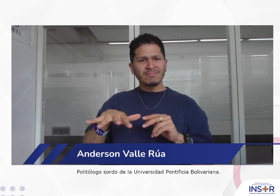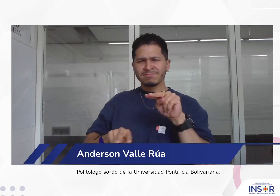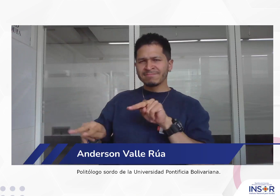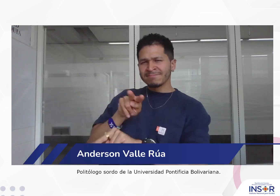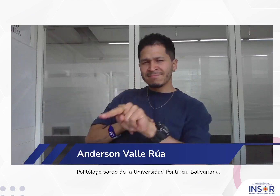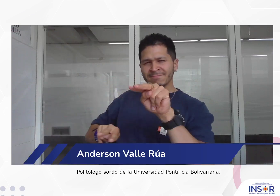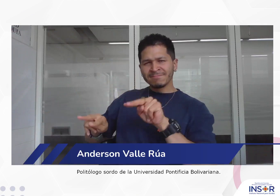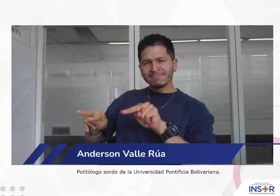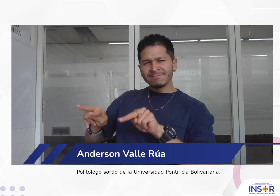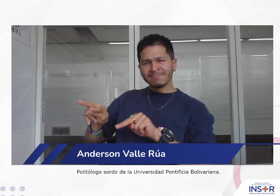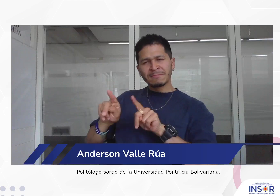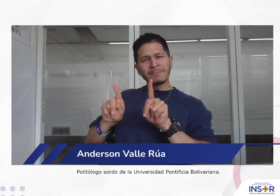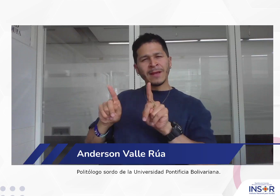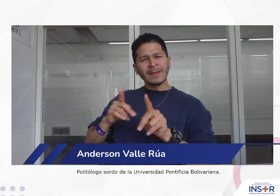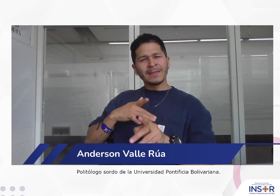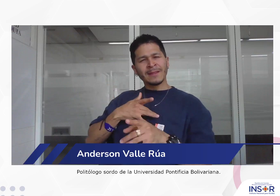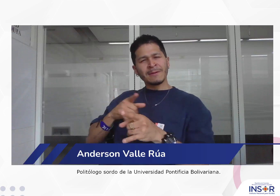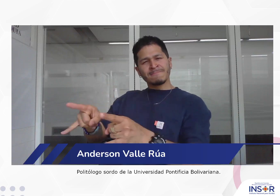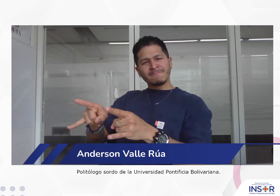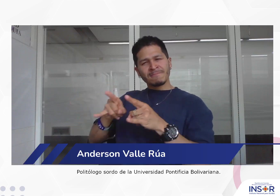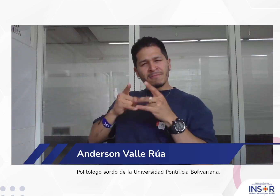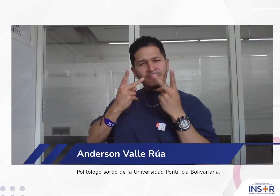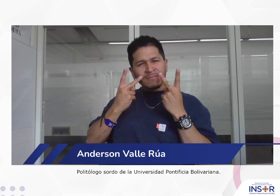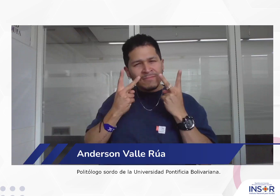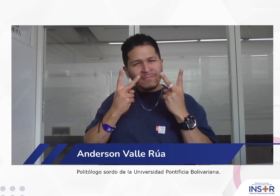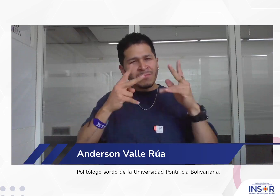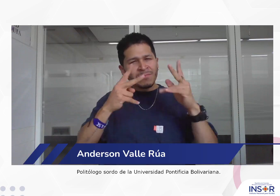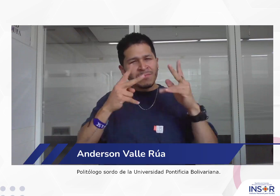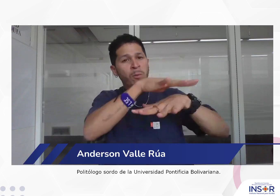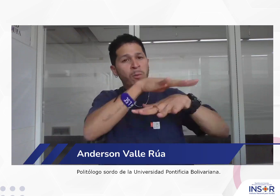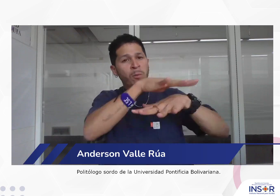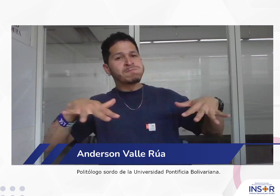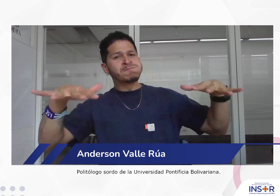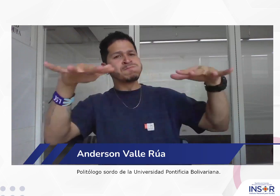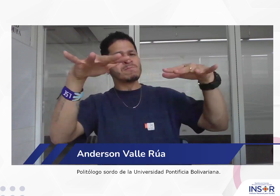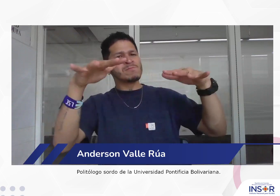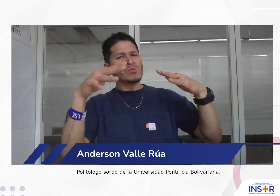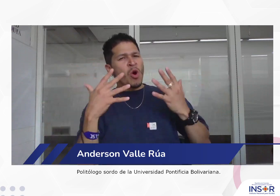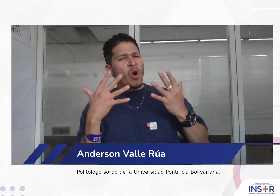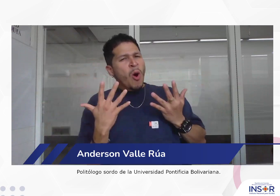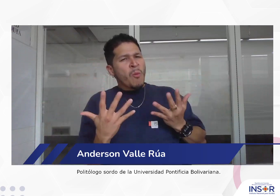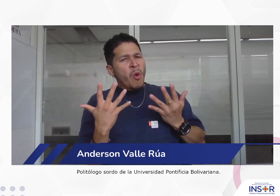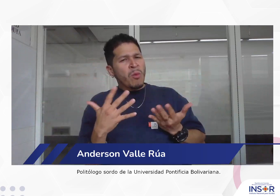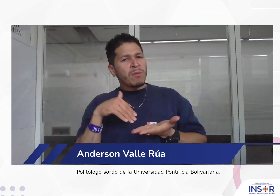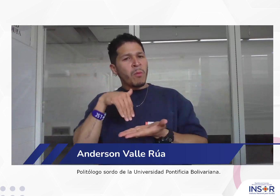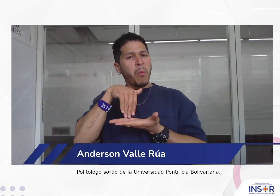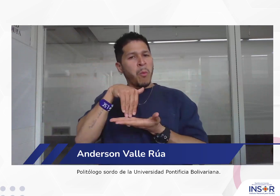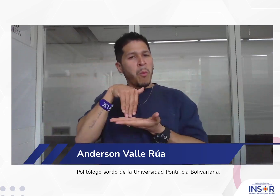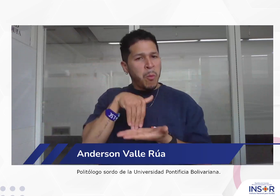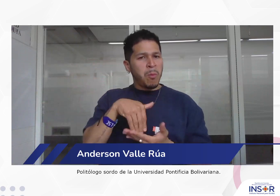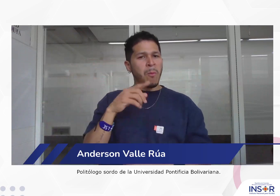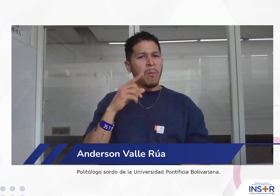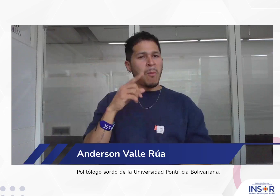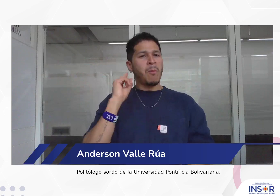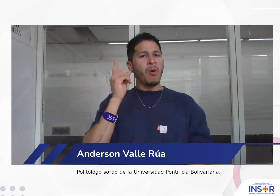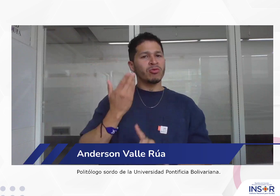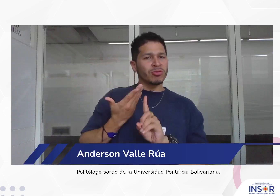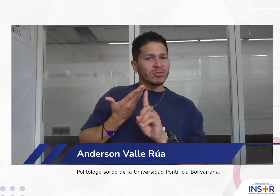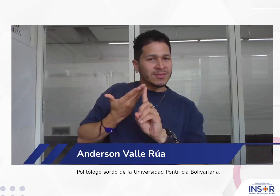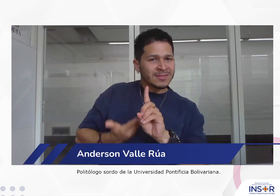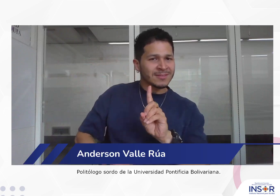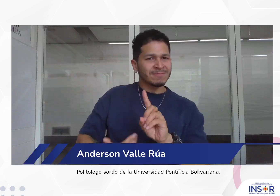educativo sobre todo. Entonces, viendo todos estos escenarios y a partir de mi experiencia de vida, todas